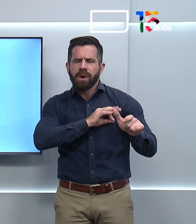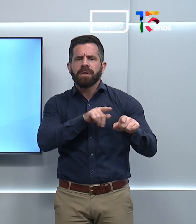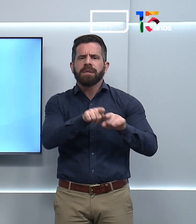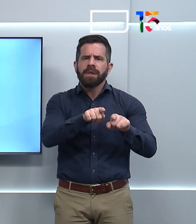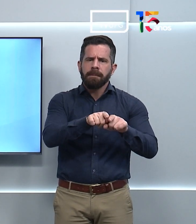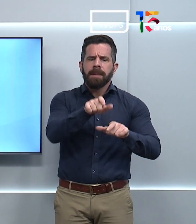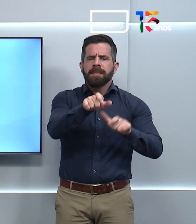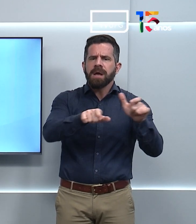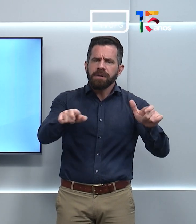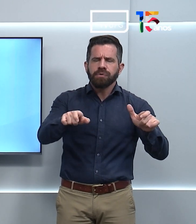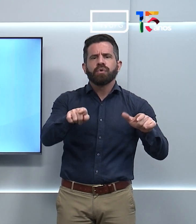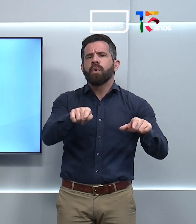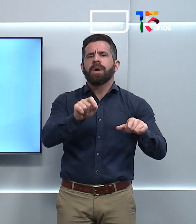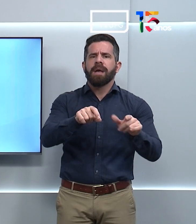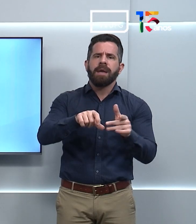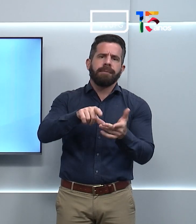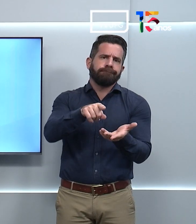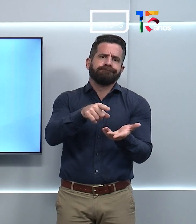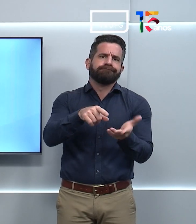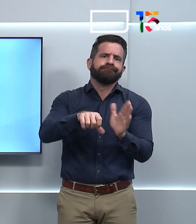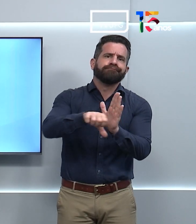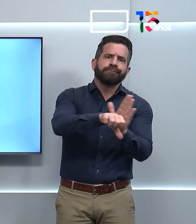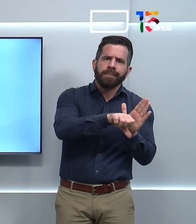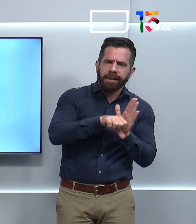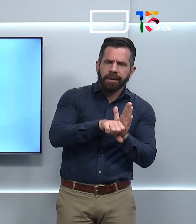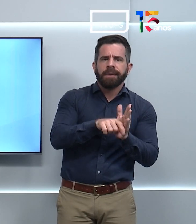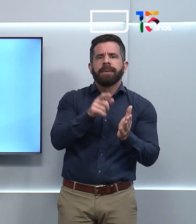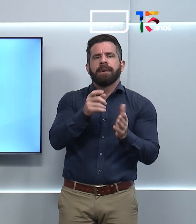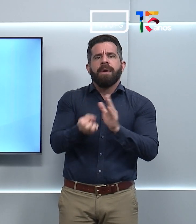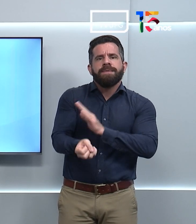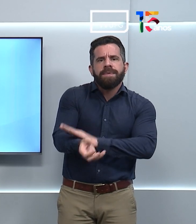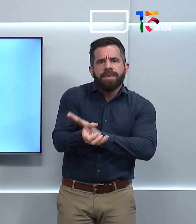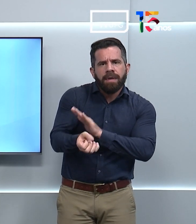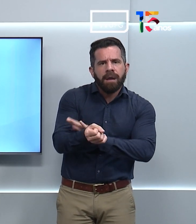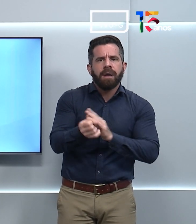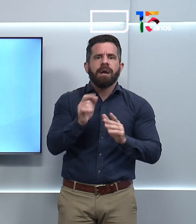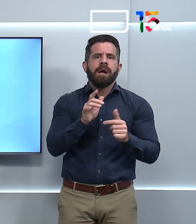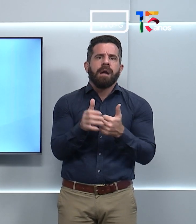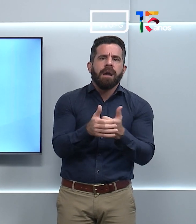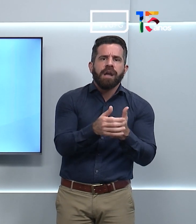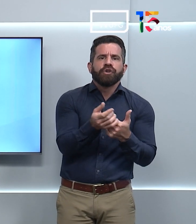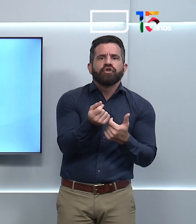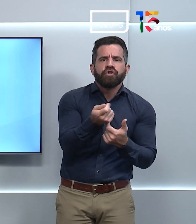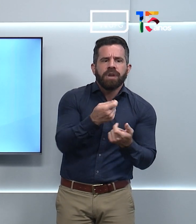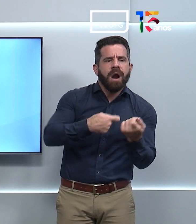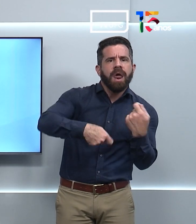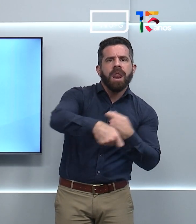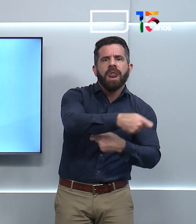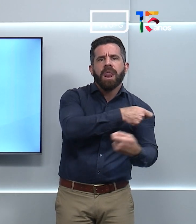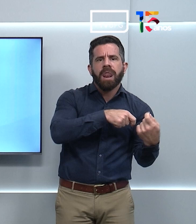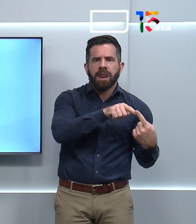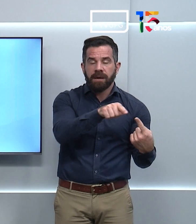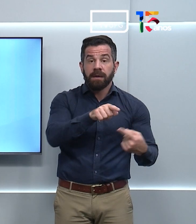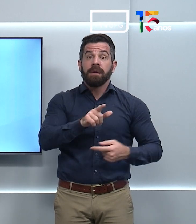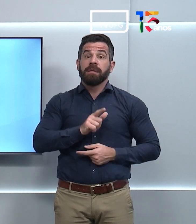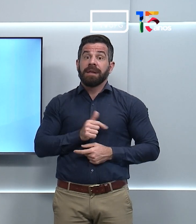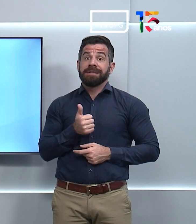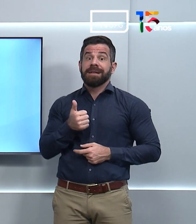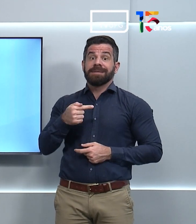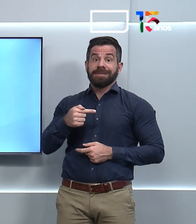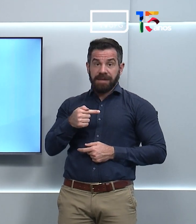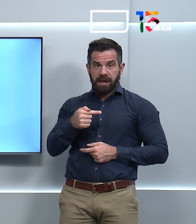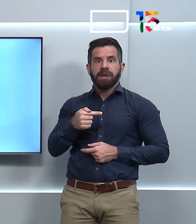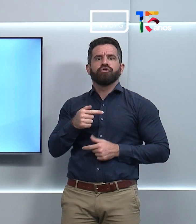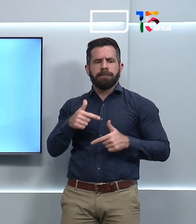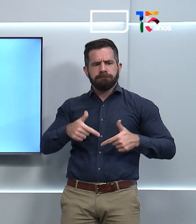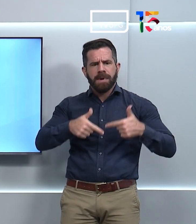em crimes como corrupção, extorsão, agiotagem e lavagem de dinheiro. Foram cumpridos 17 mandados